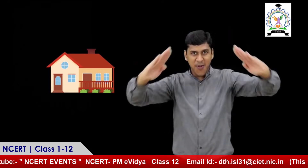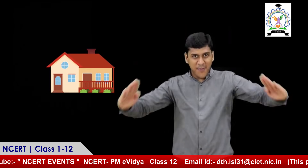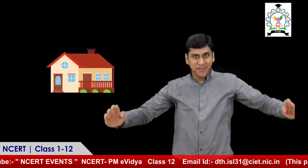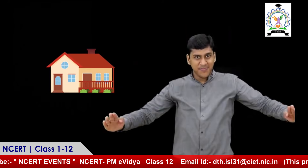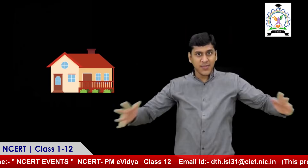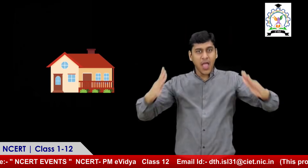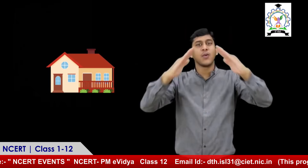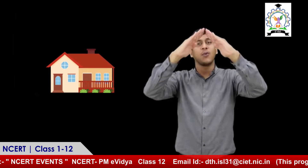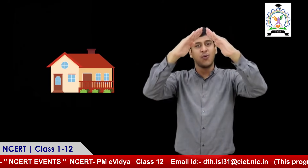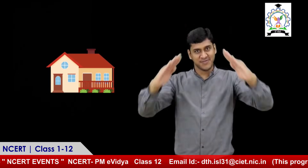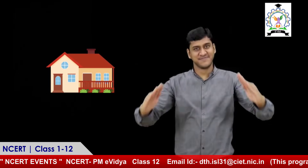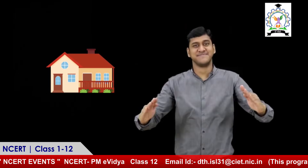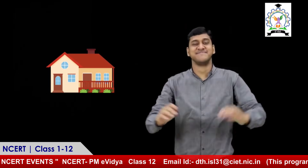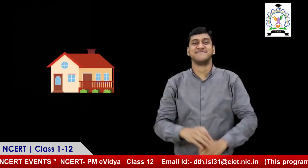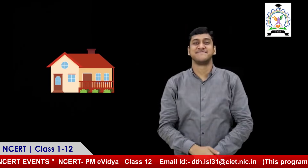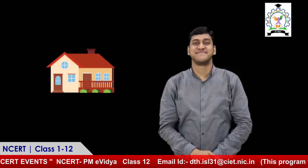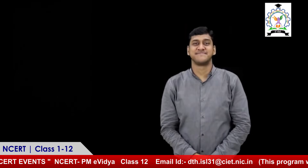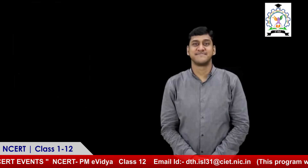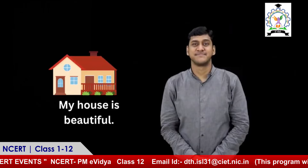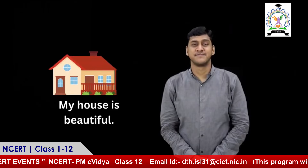की छतें इस प्रकार होती हैं।